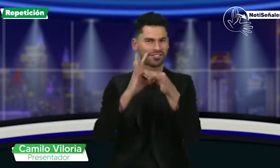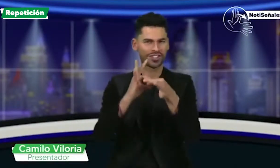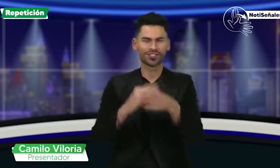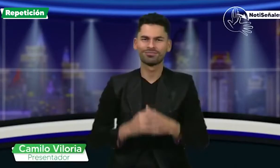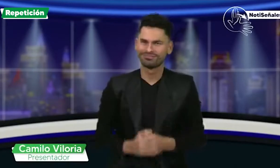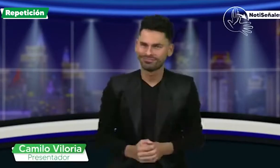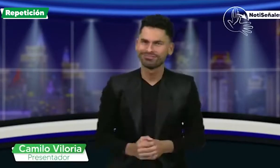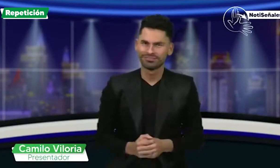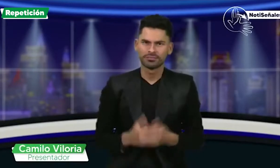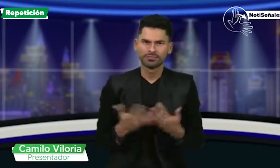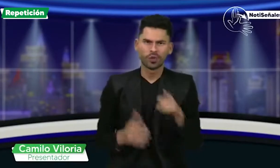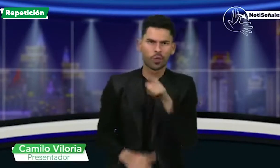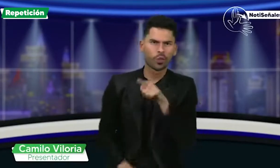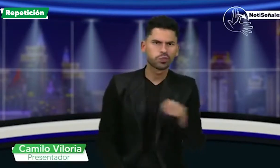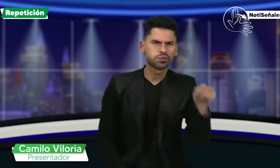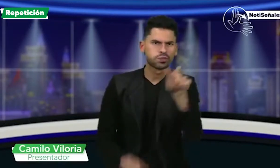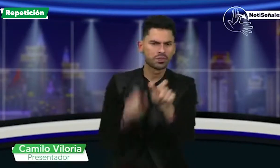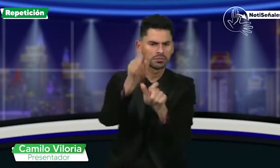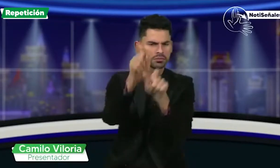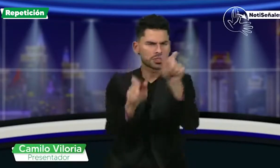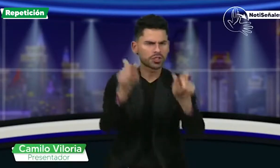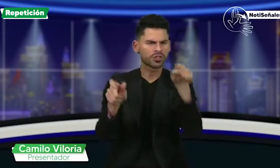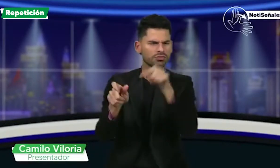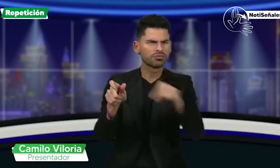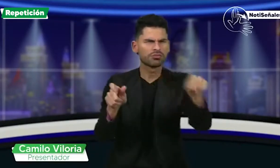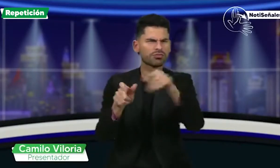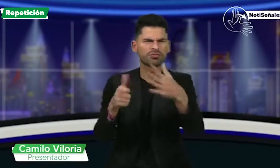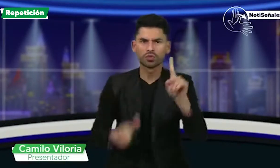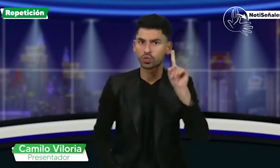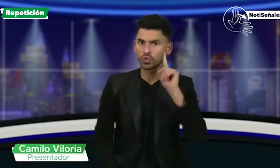Bienvenidos a Noticeñales El noticiero De Fenascol